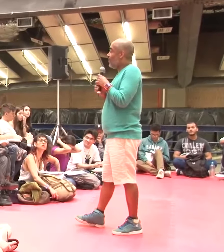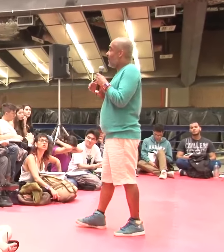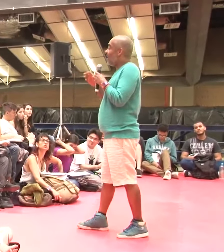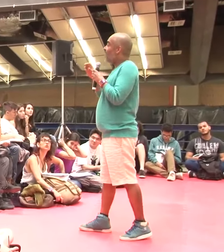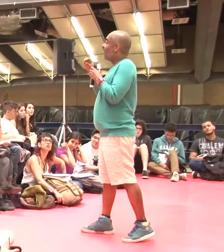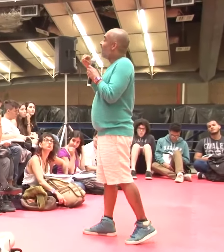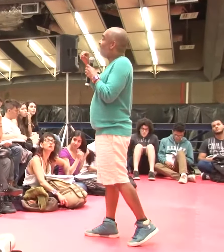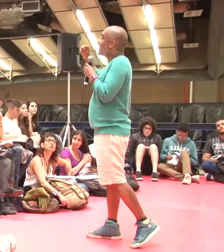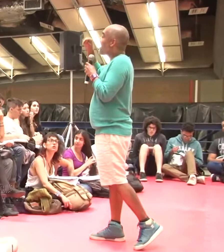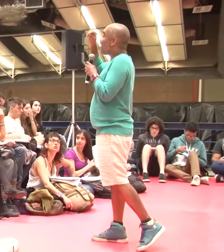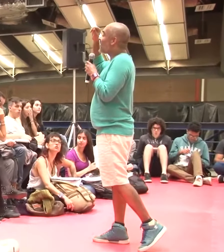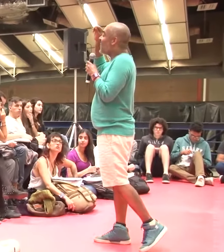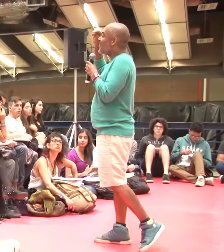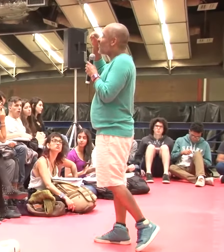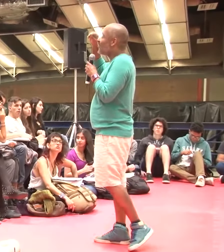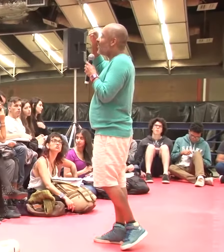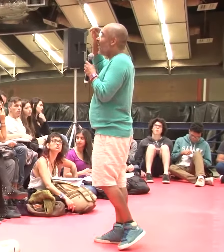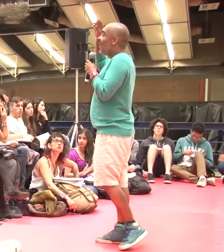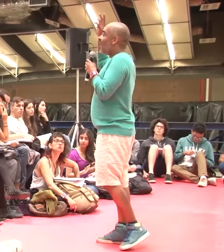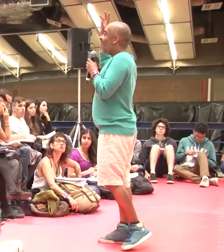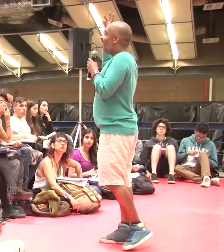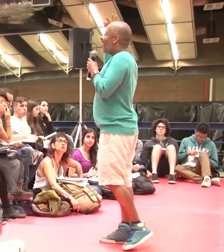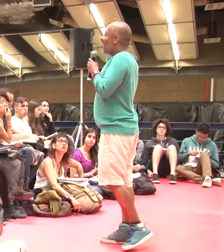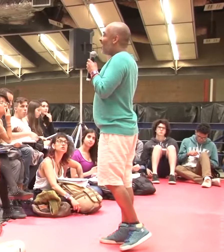hoje em dia ganha características de